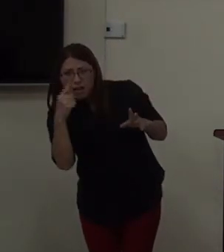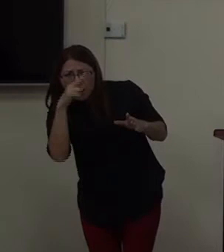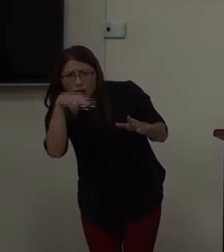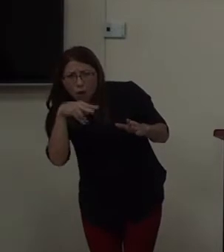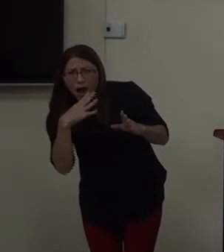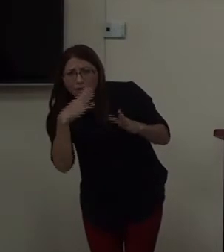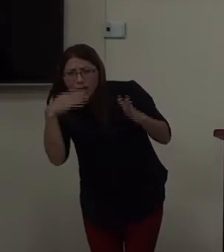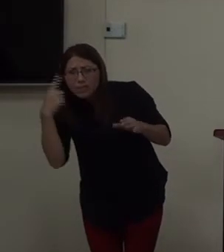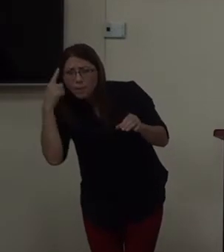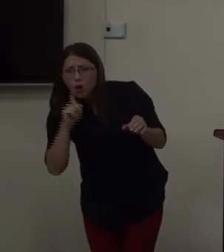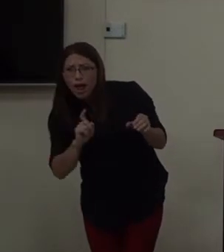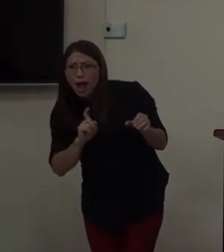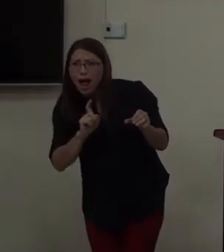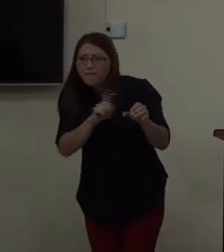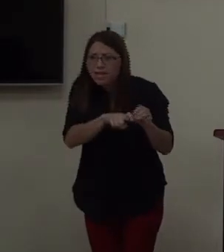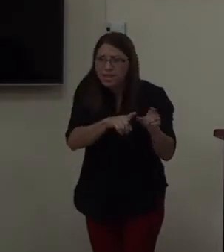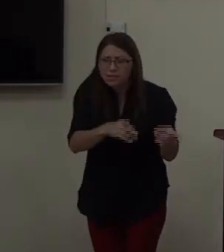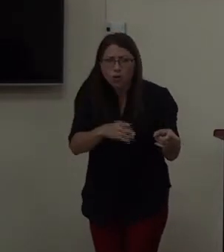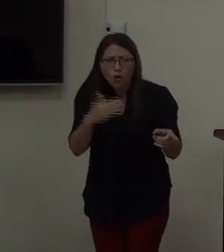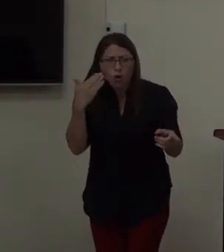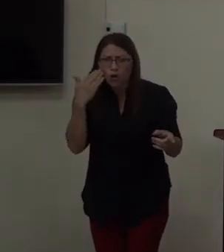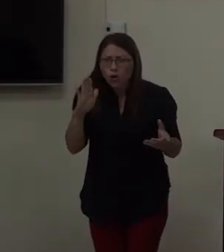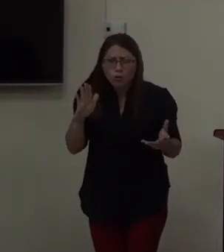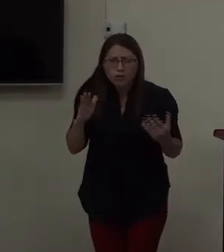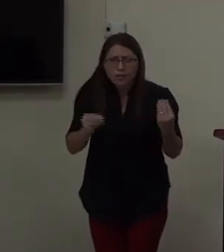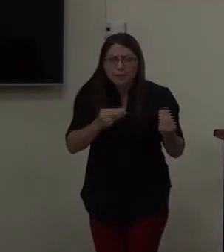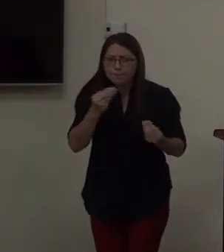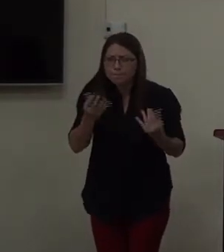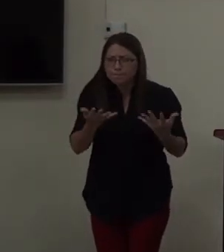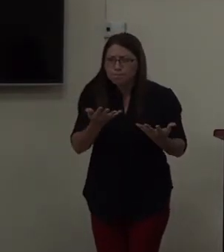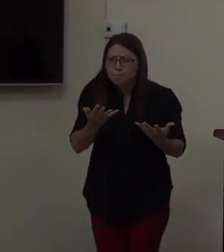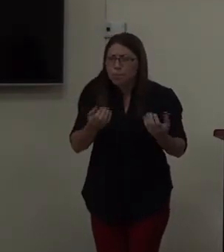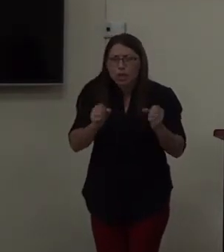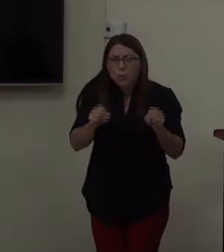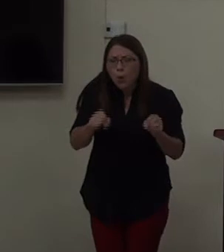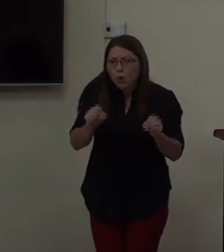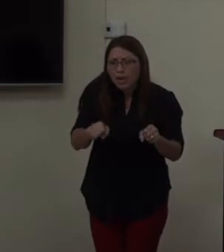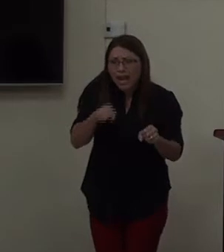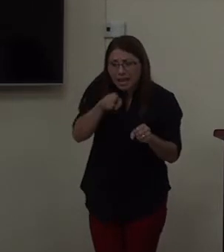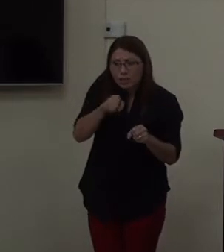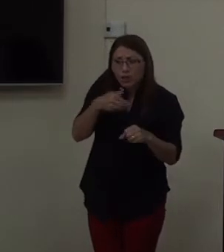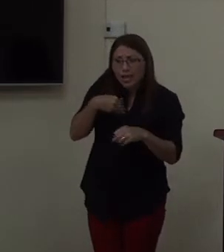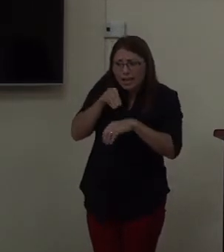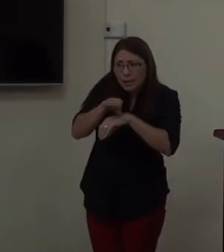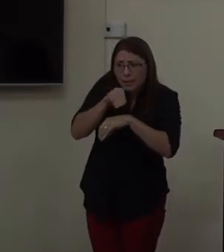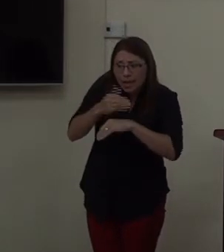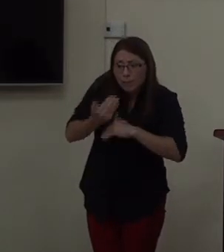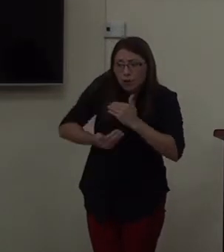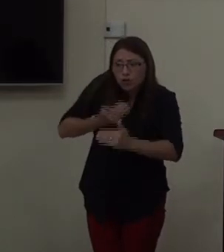y no sé en qué medida podría tener implicaciones en procesos de revitalización